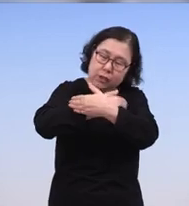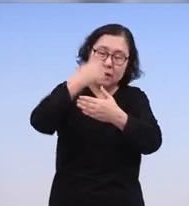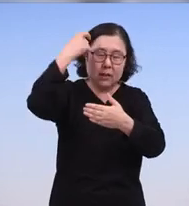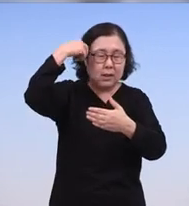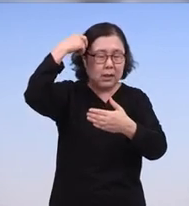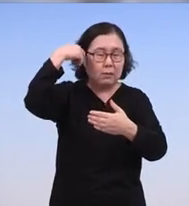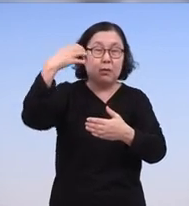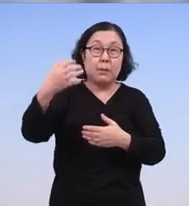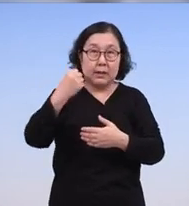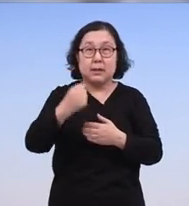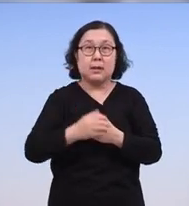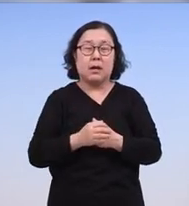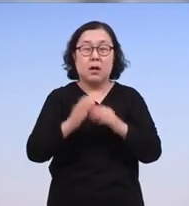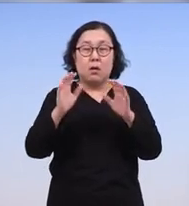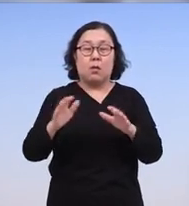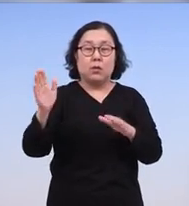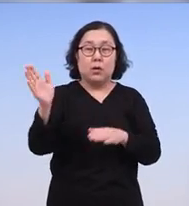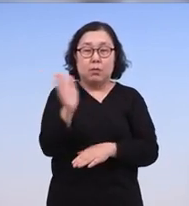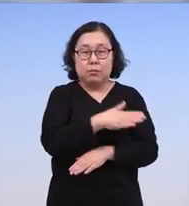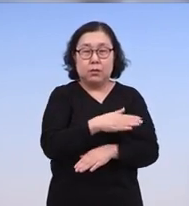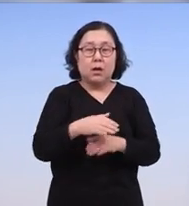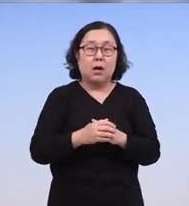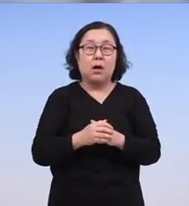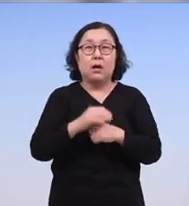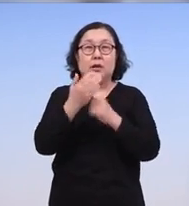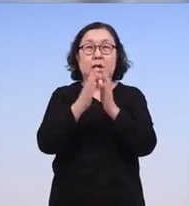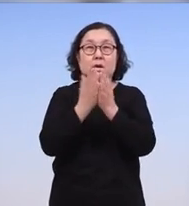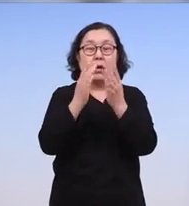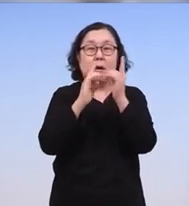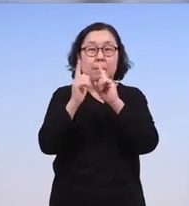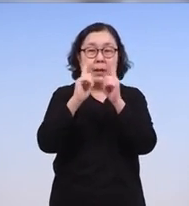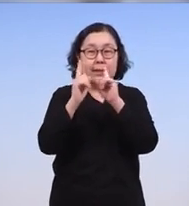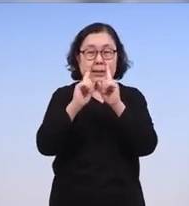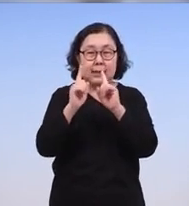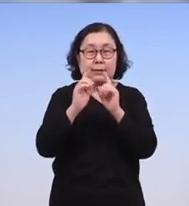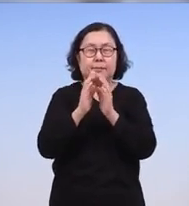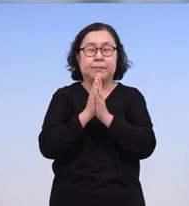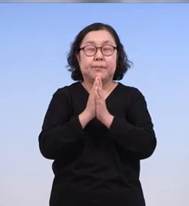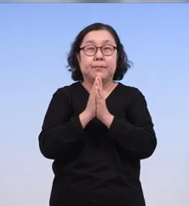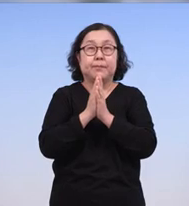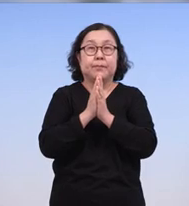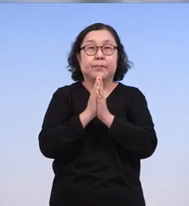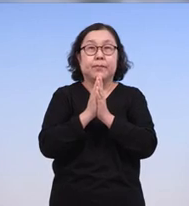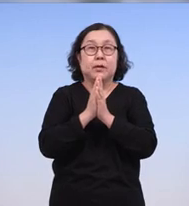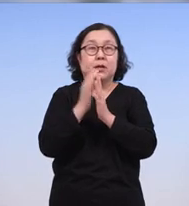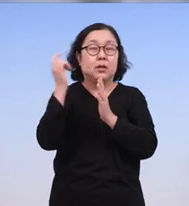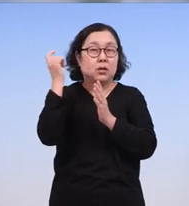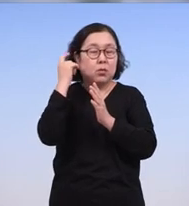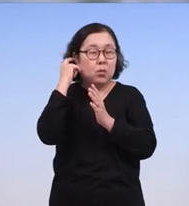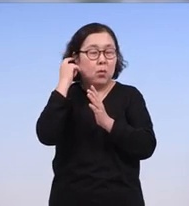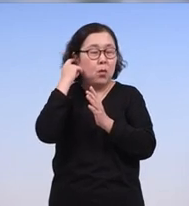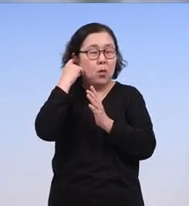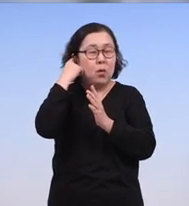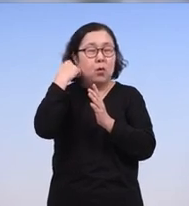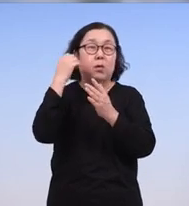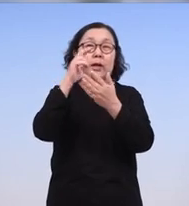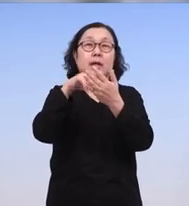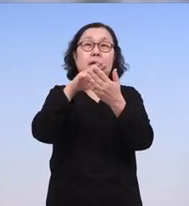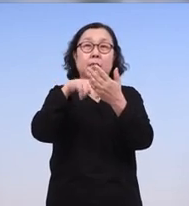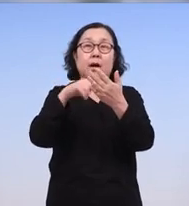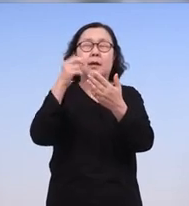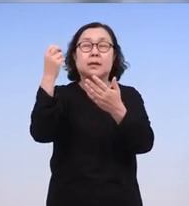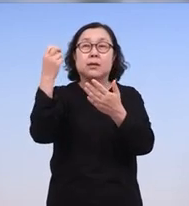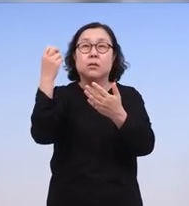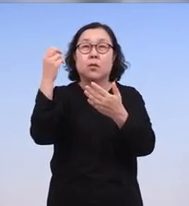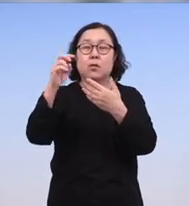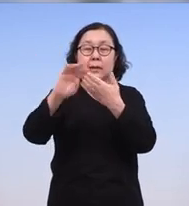주셨네요. 그래서 이제 그 다음에 오늘부터 이제 드라마 바이블로 다시 요한복음을 듣고 읽으며 또 다른 감격을